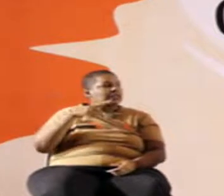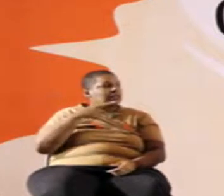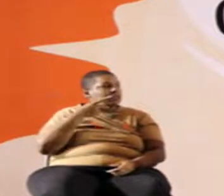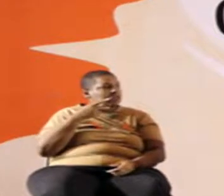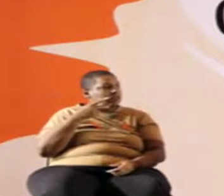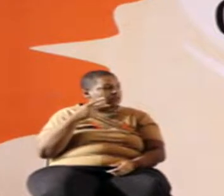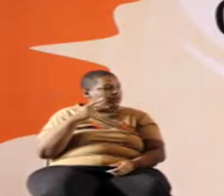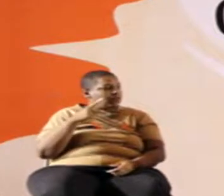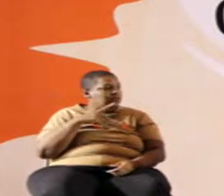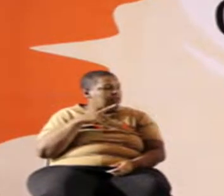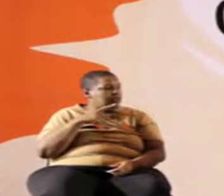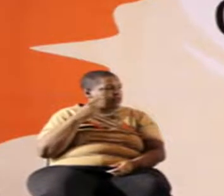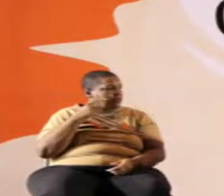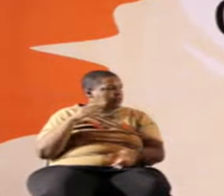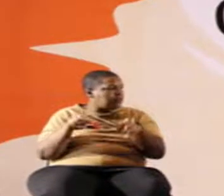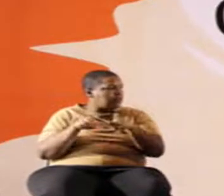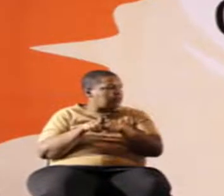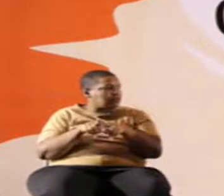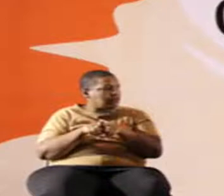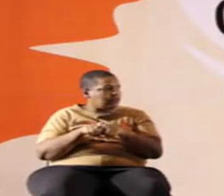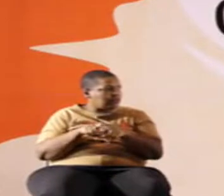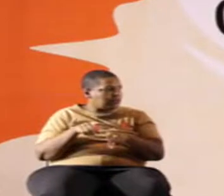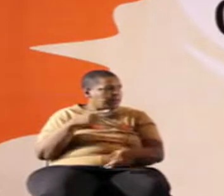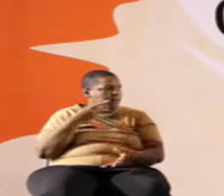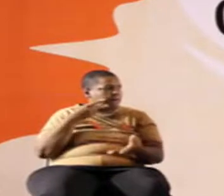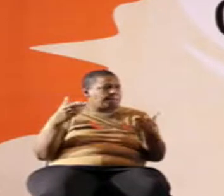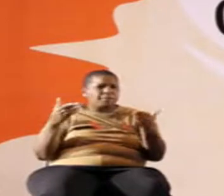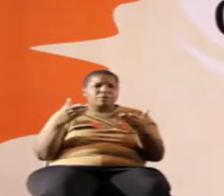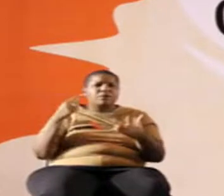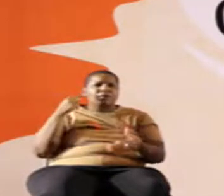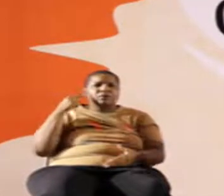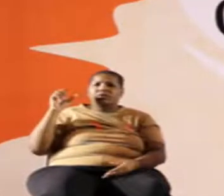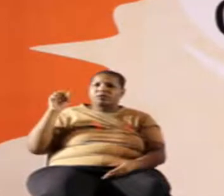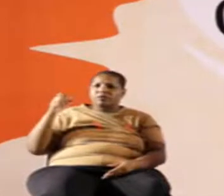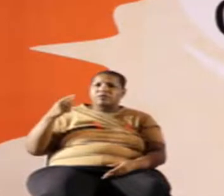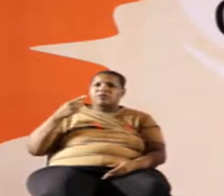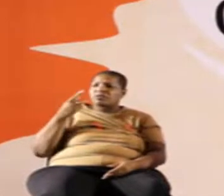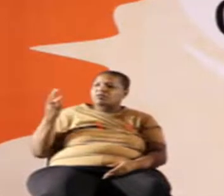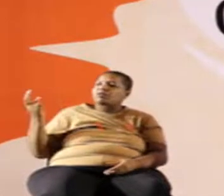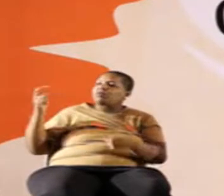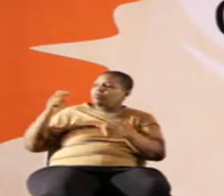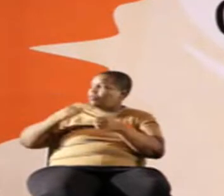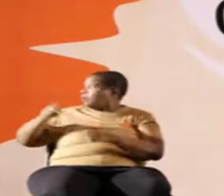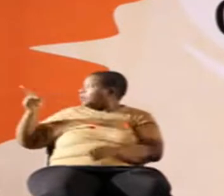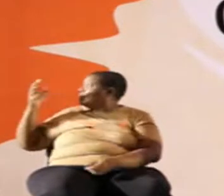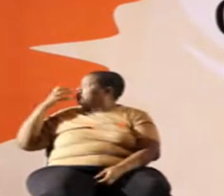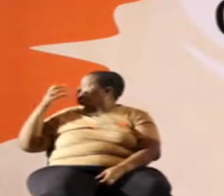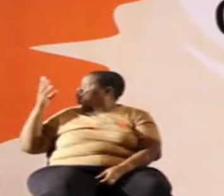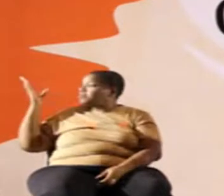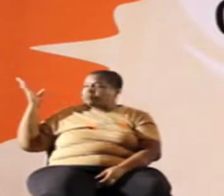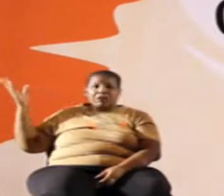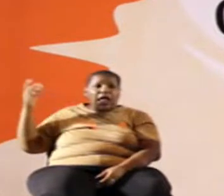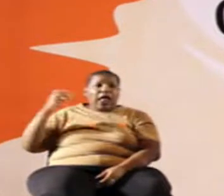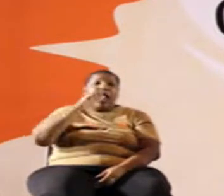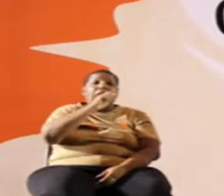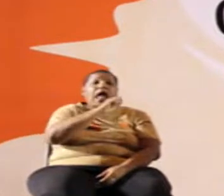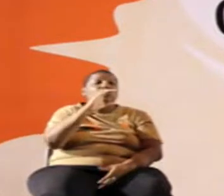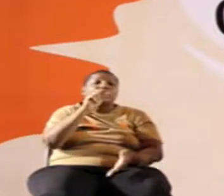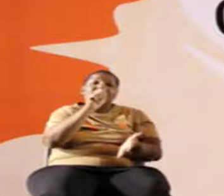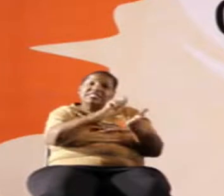disco é a música, o título da música que foi sucesso. Antes que eu volte a ser nada, que a música fez sucesso, uma música que ela era adolescente que um